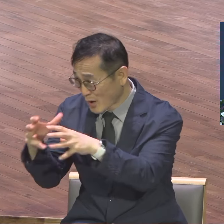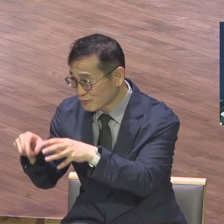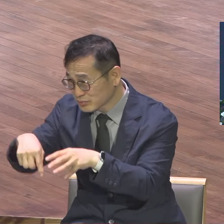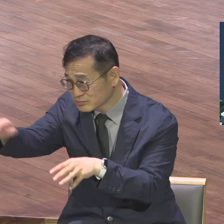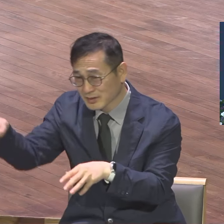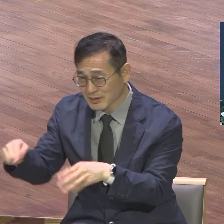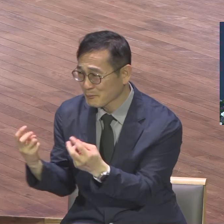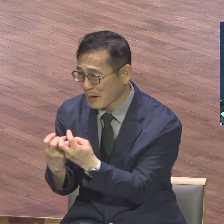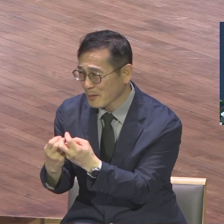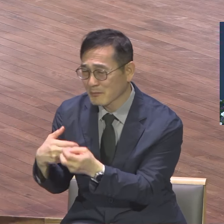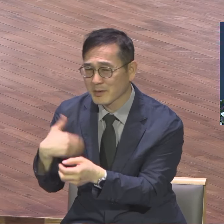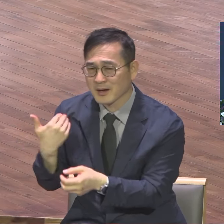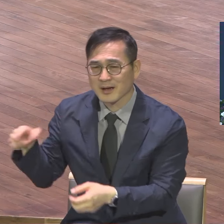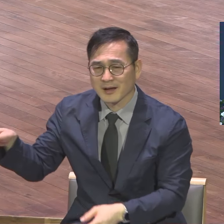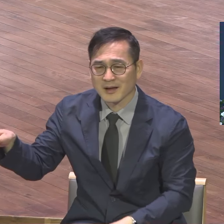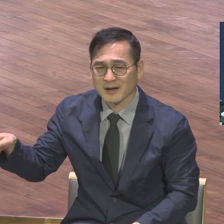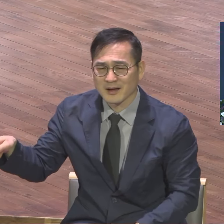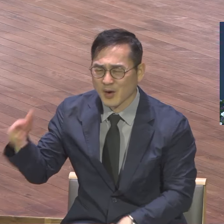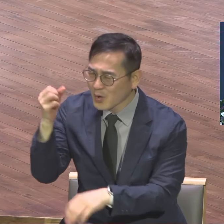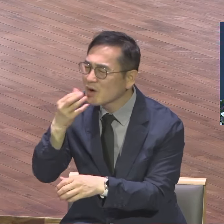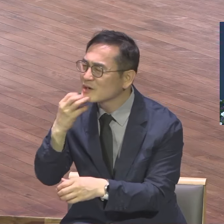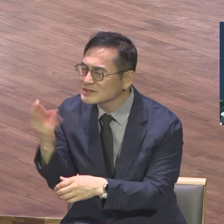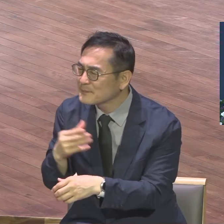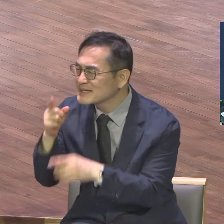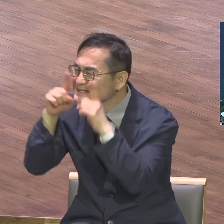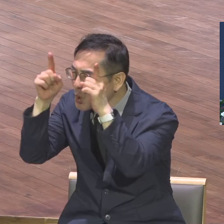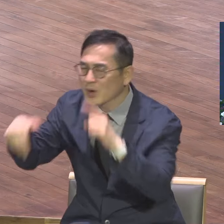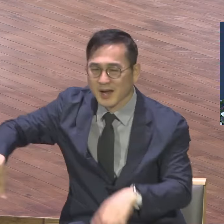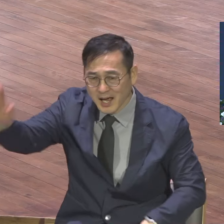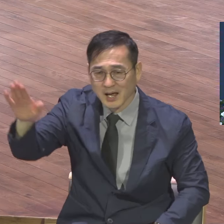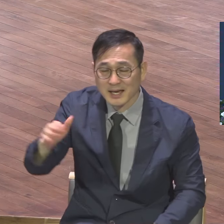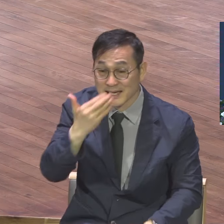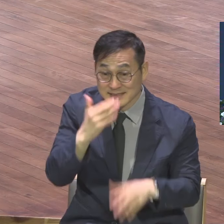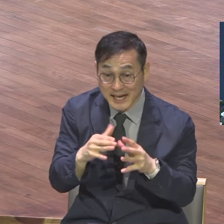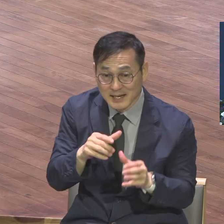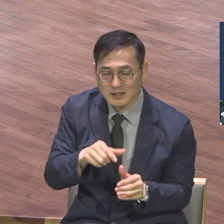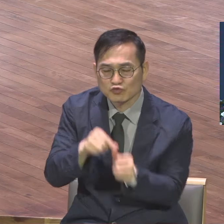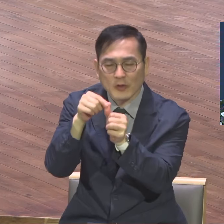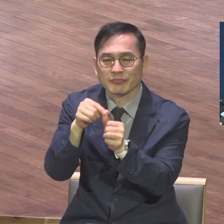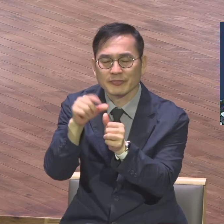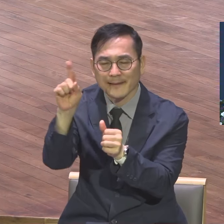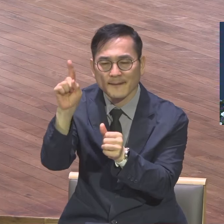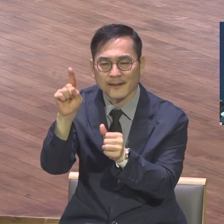죄사함 받는 방법을 주었어요. 피 흘리면 죄사함 받는다. 짐승과처럼.